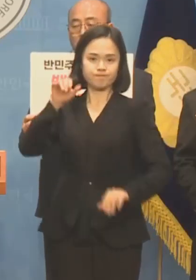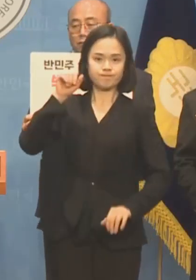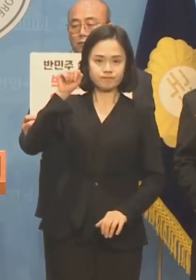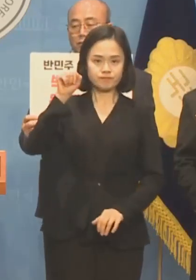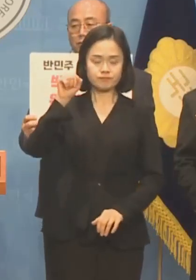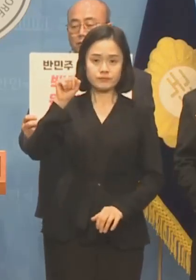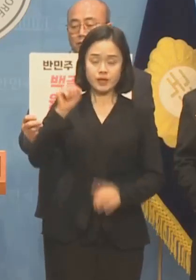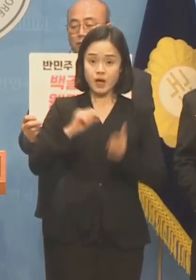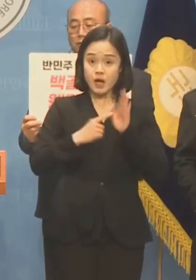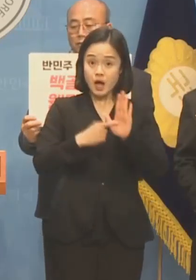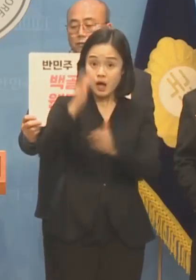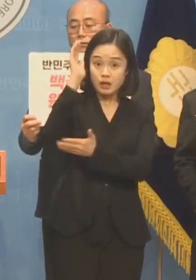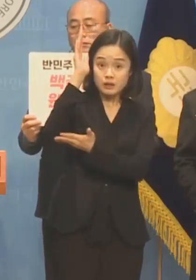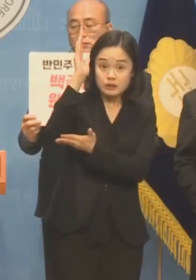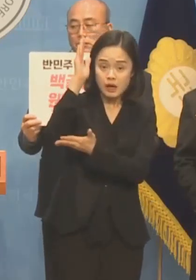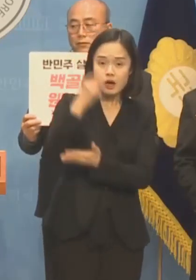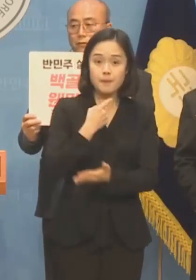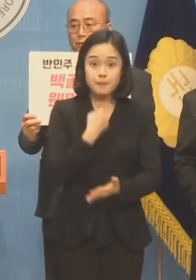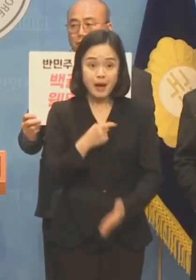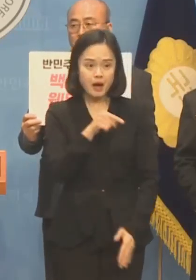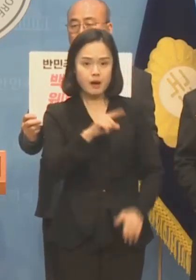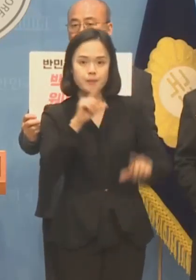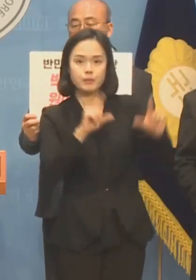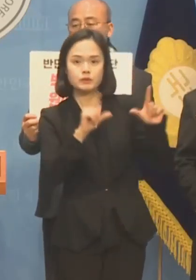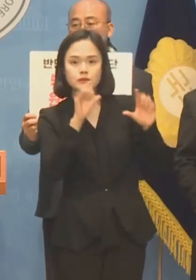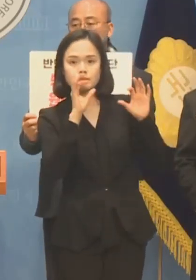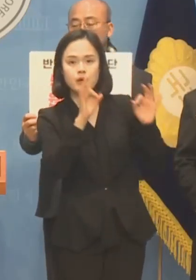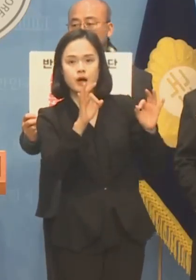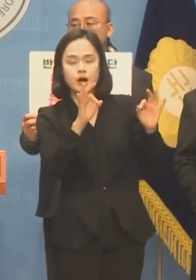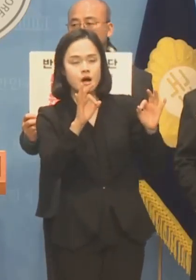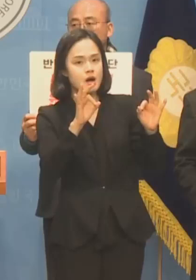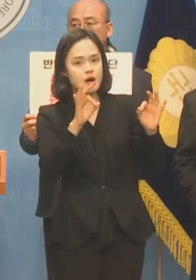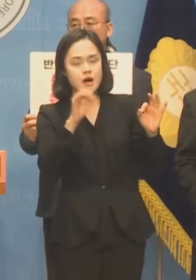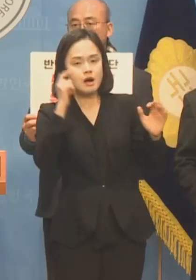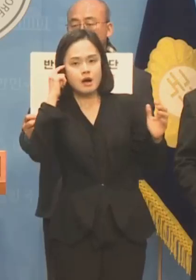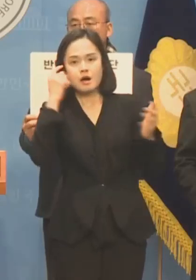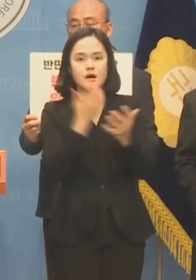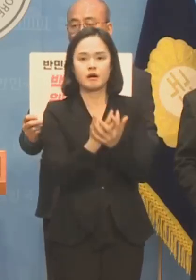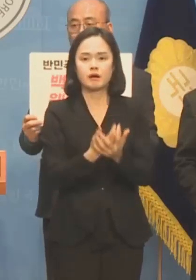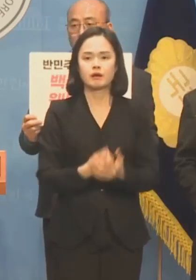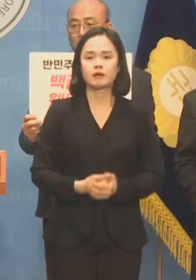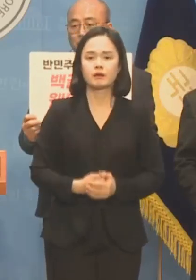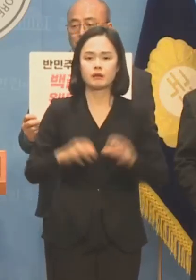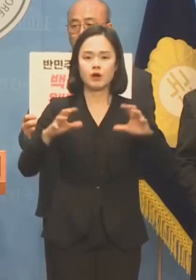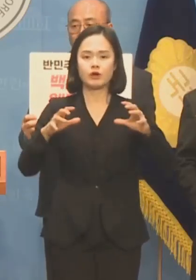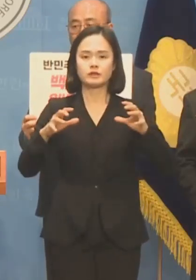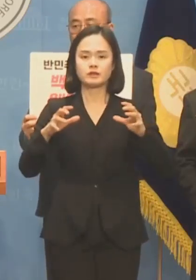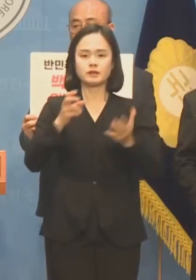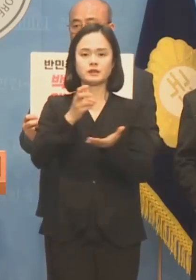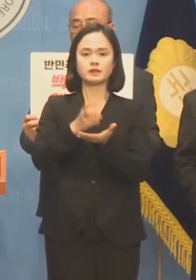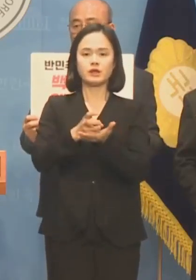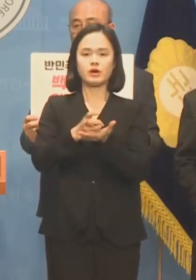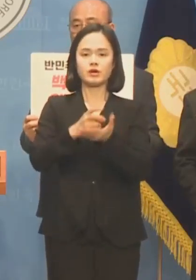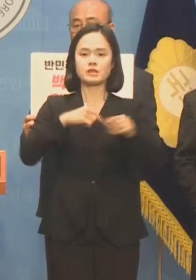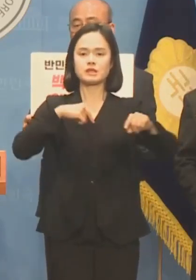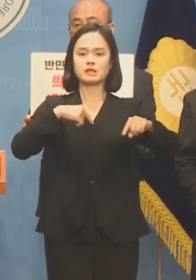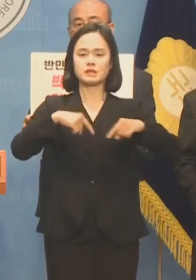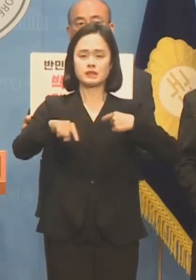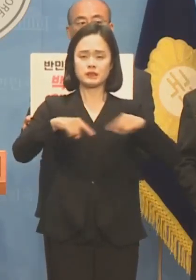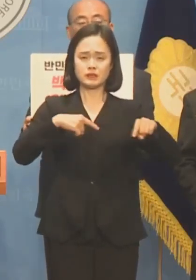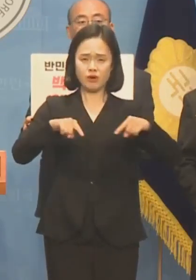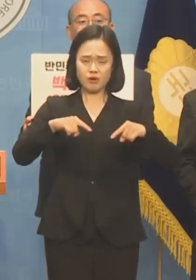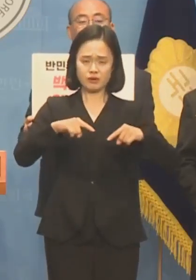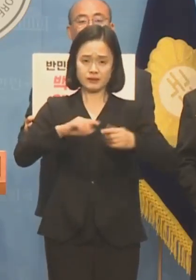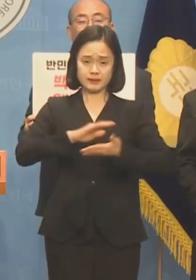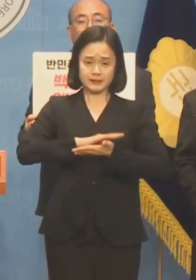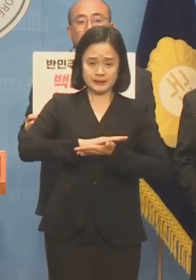경악을 금치 않을 수 없는 일이 벌어졌다. 게다가 헌정 질서를 파괴하고 전쟁을 책동한